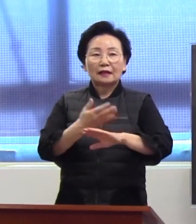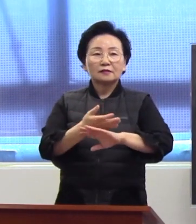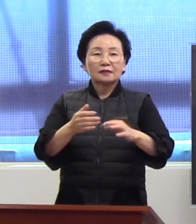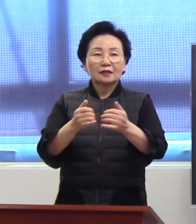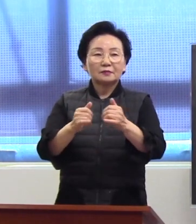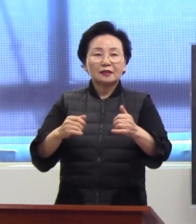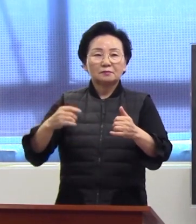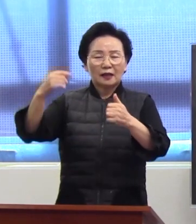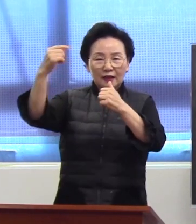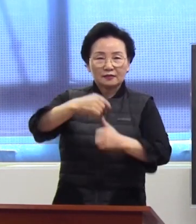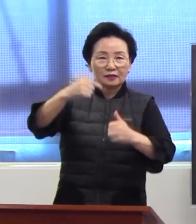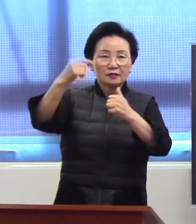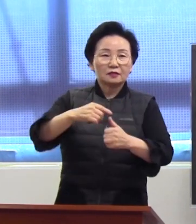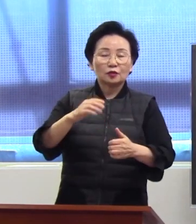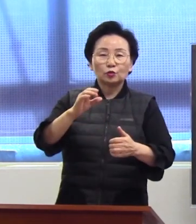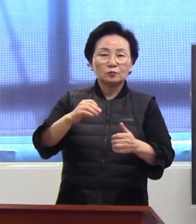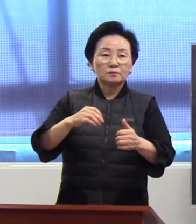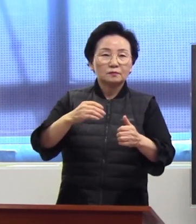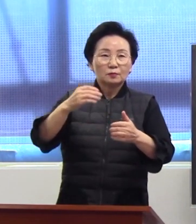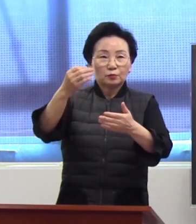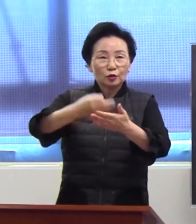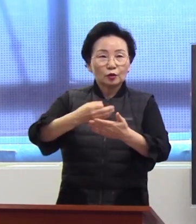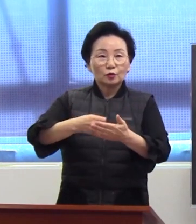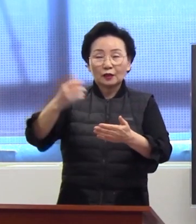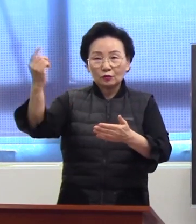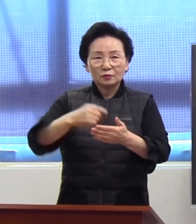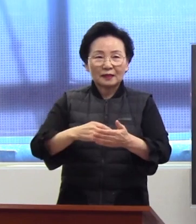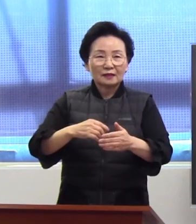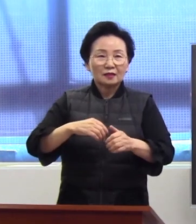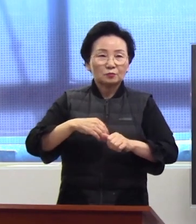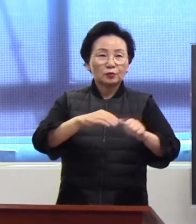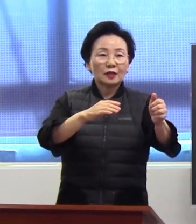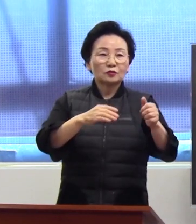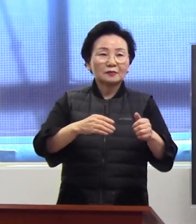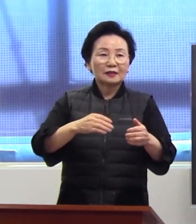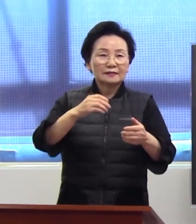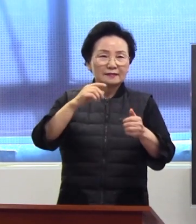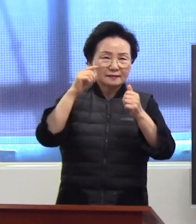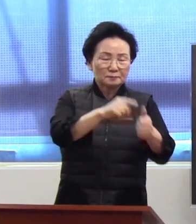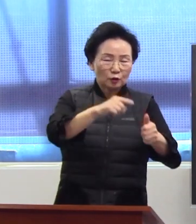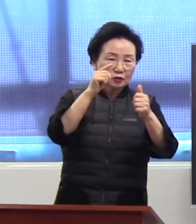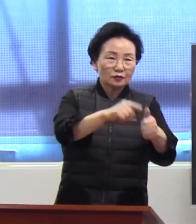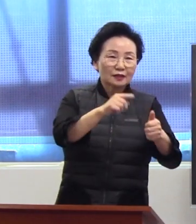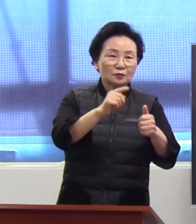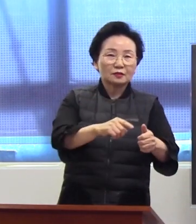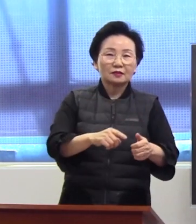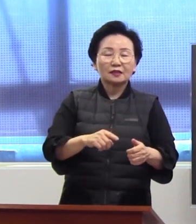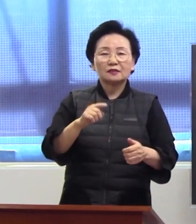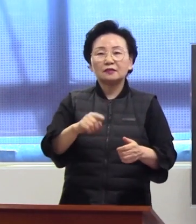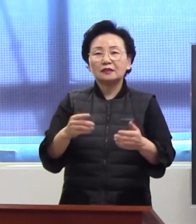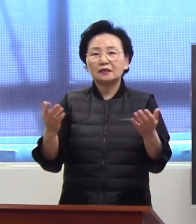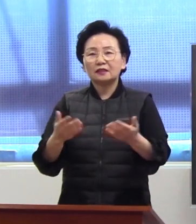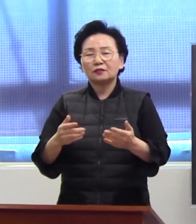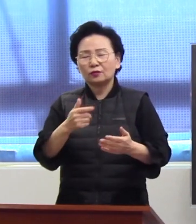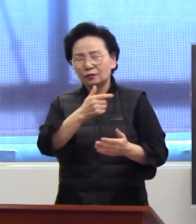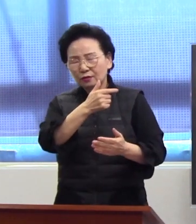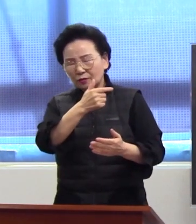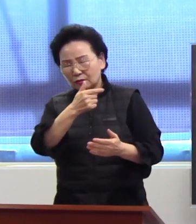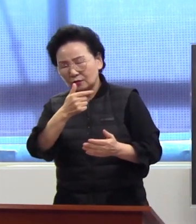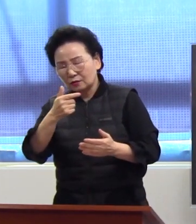다른 사람이 막 시키는데 돈 벌어 오라고 막 보내고 막 명령을 하고 그러는데 그 일이